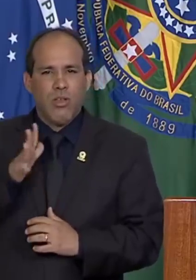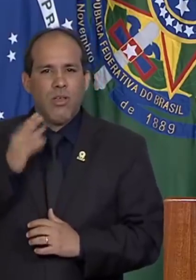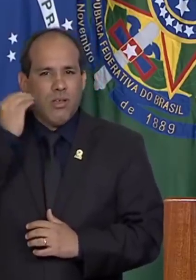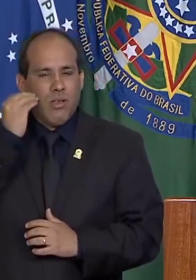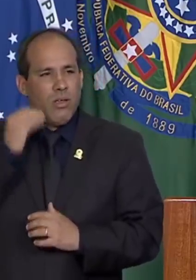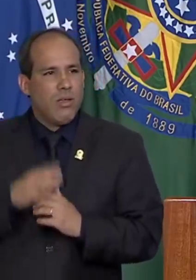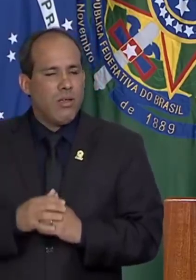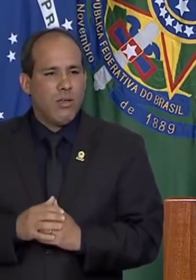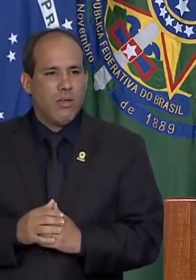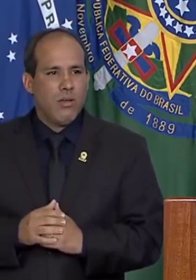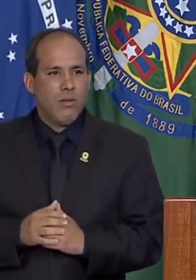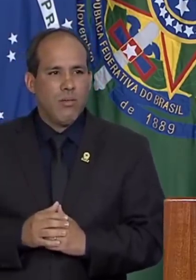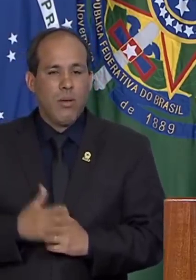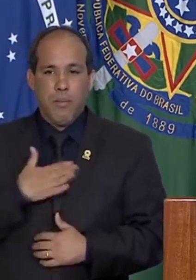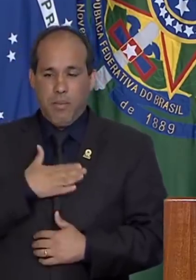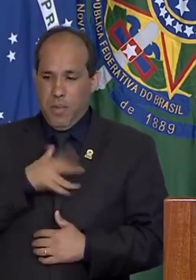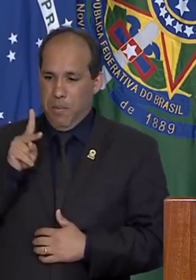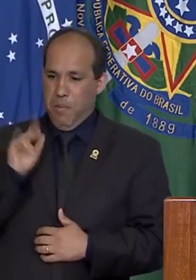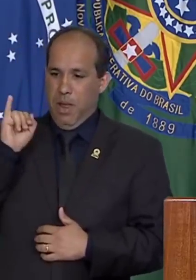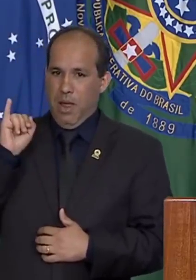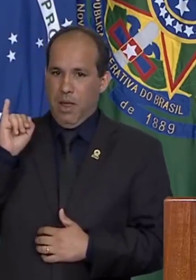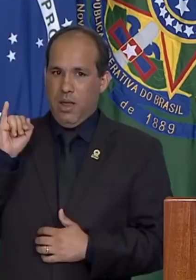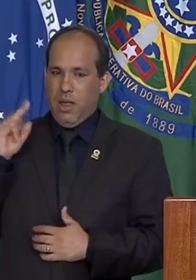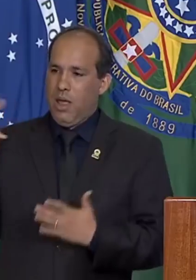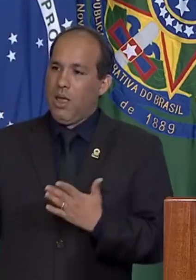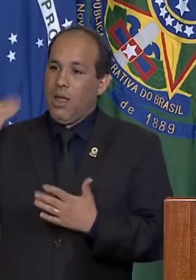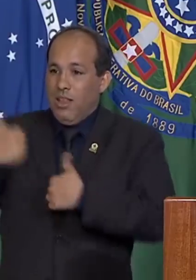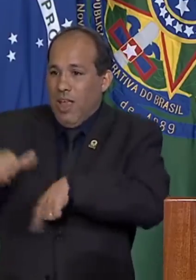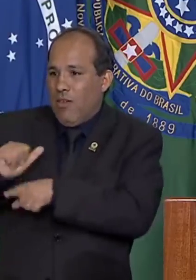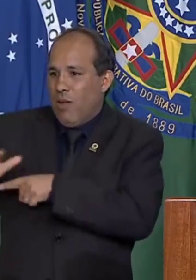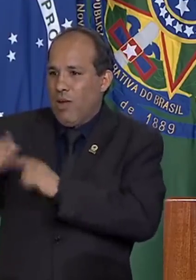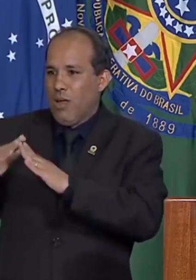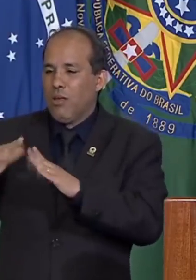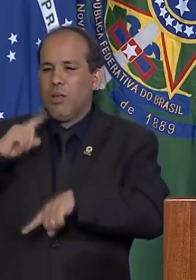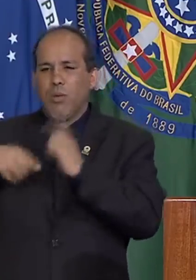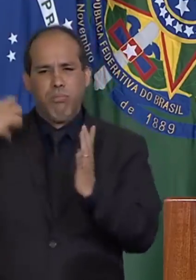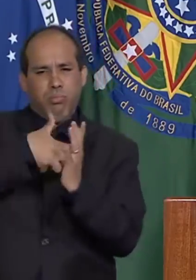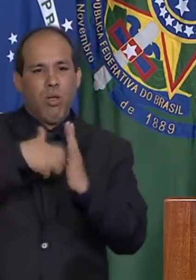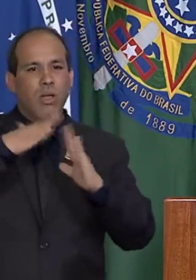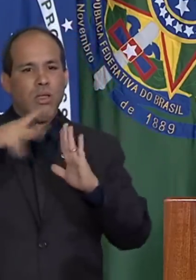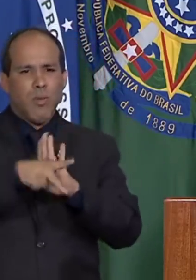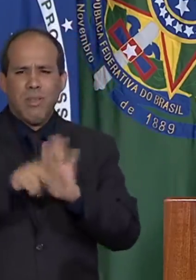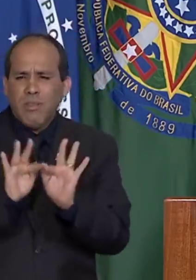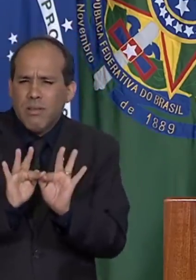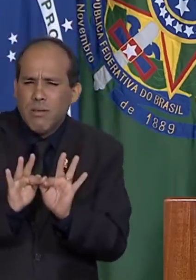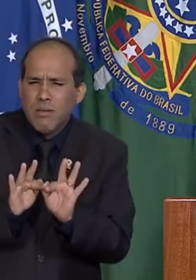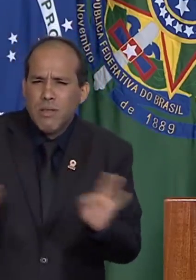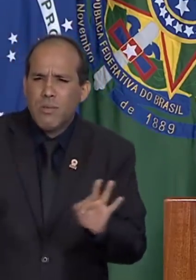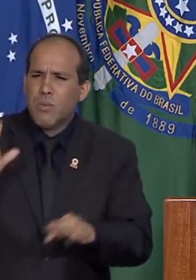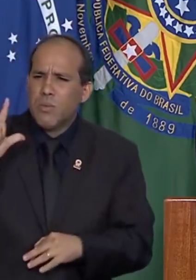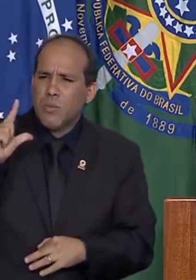né? É quando meu pai passou do aluguel para a casa própria. Era uma humilde casa própria na